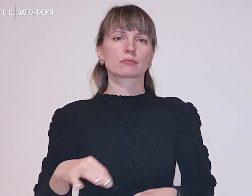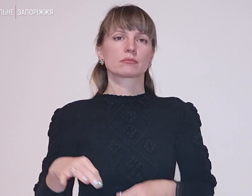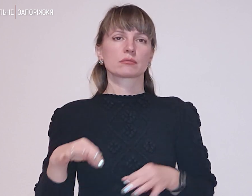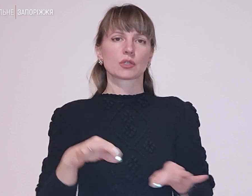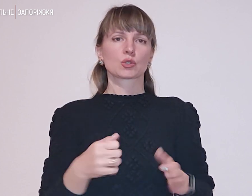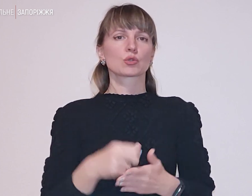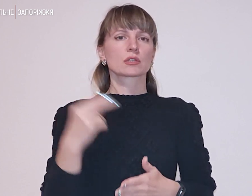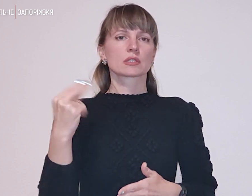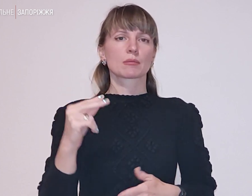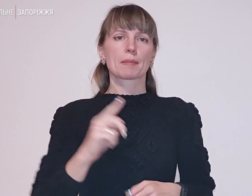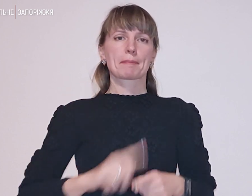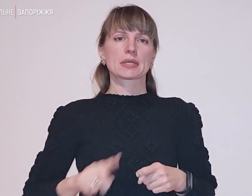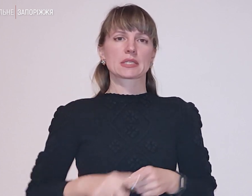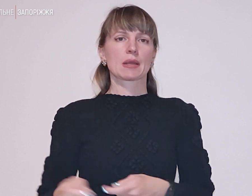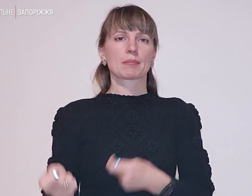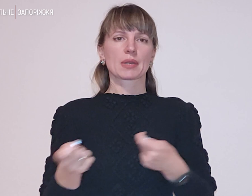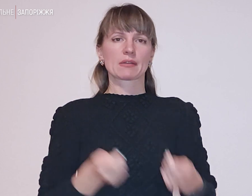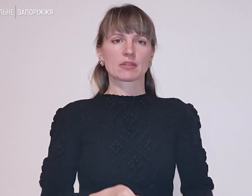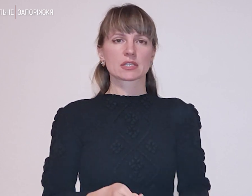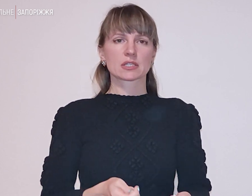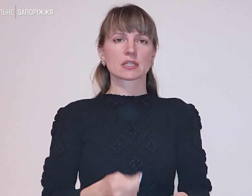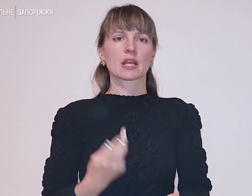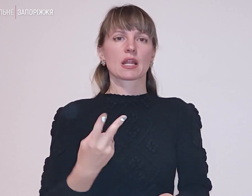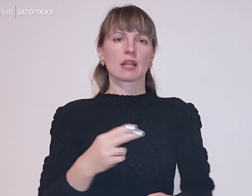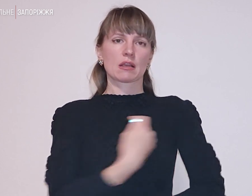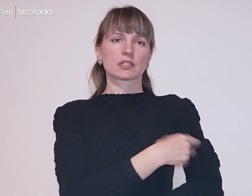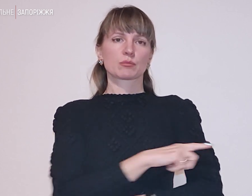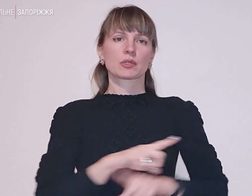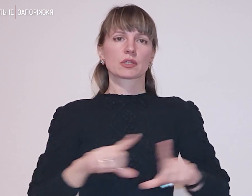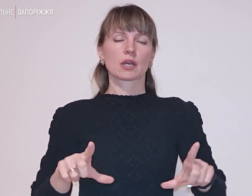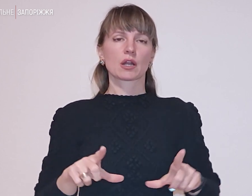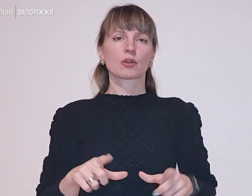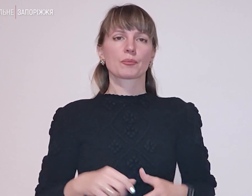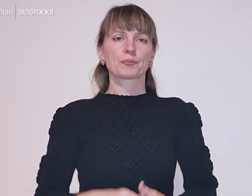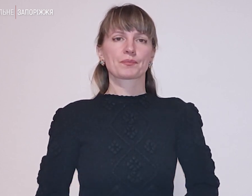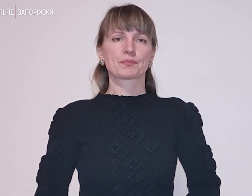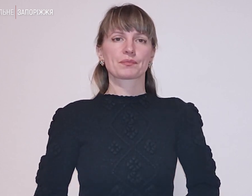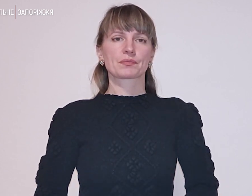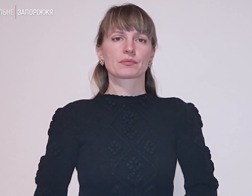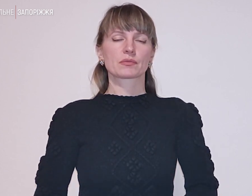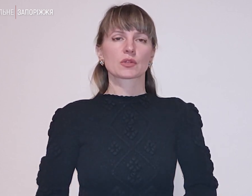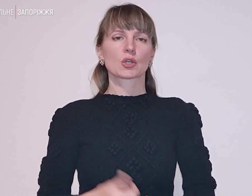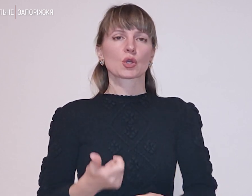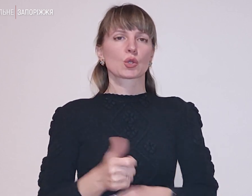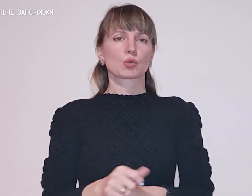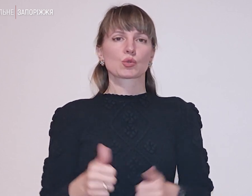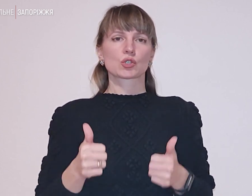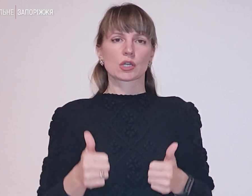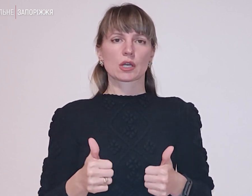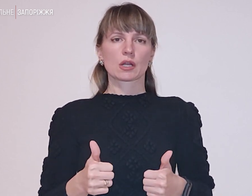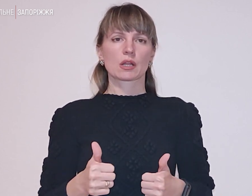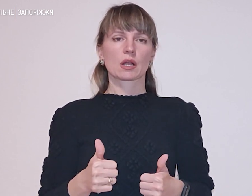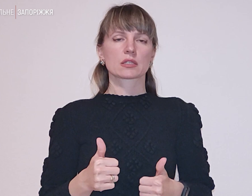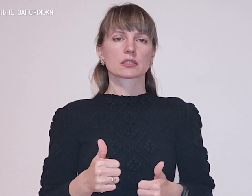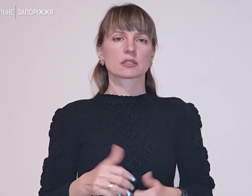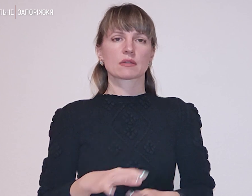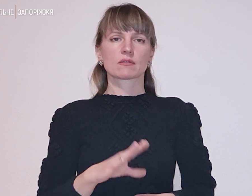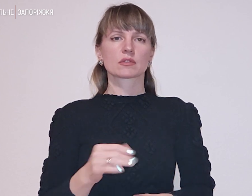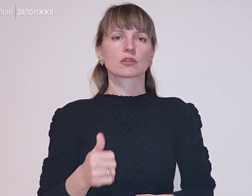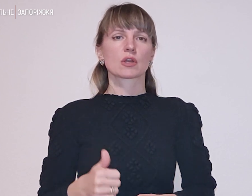щоб найскоріше доставити її для шпиталю. Як авто? Дуже класно, дуже круто. Це космічний корабель. Перший груз, який